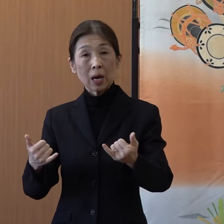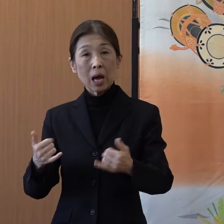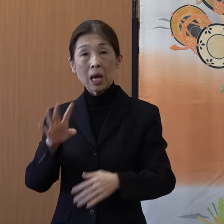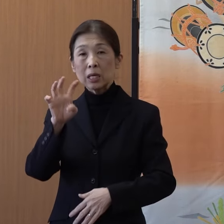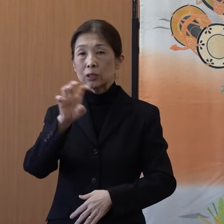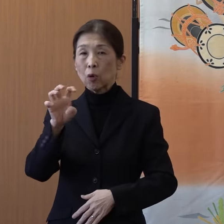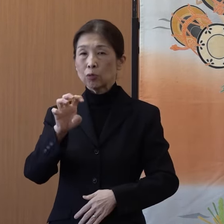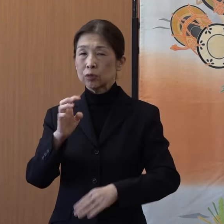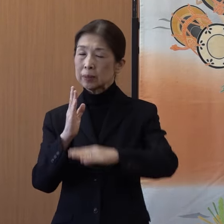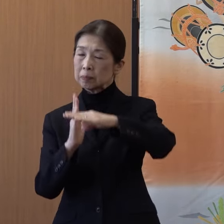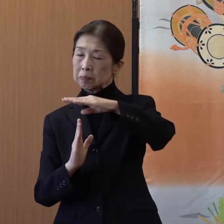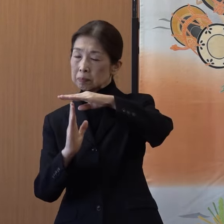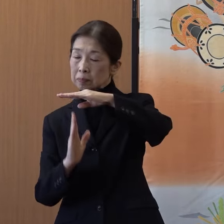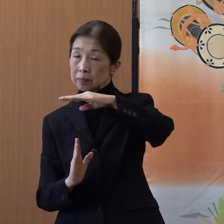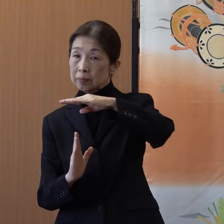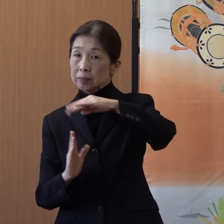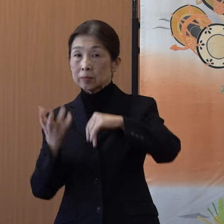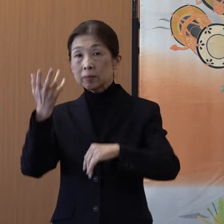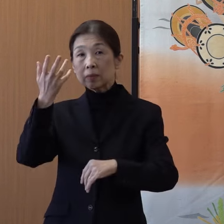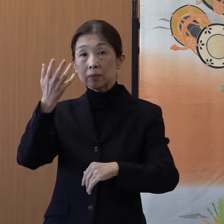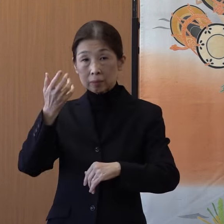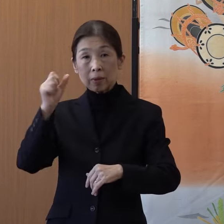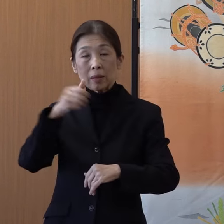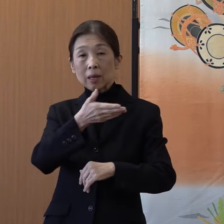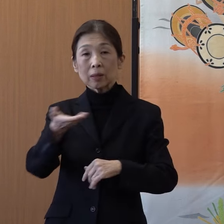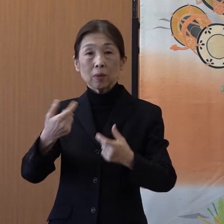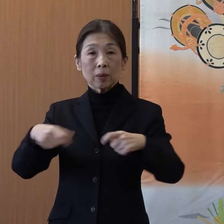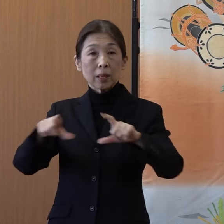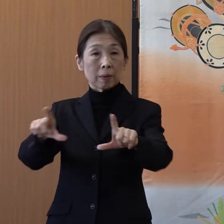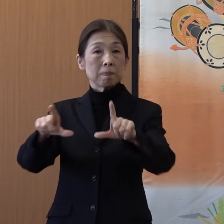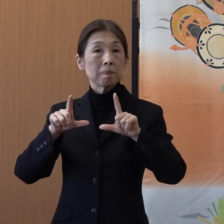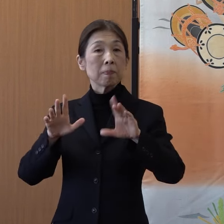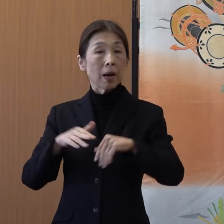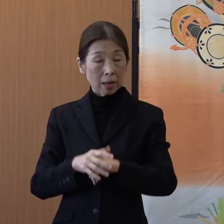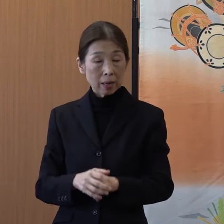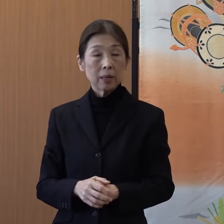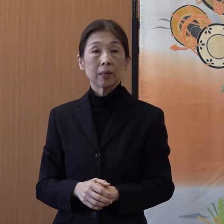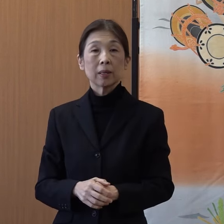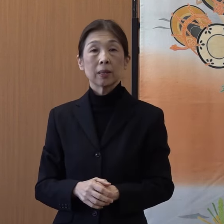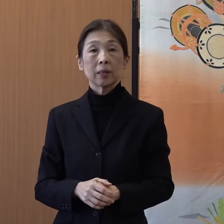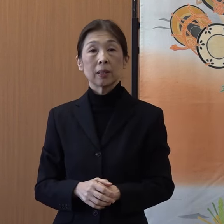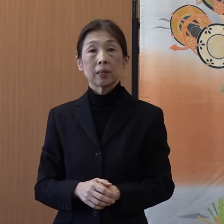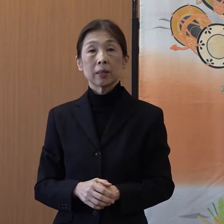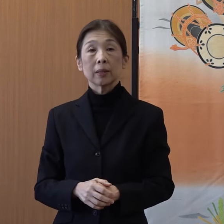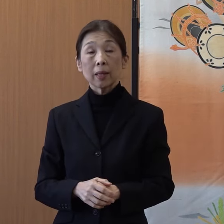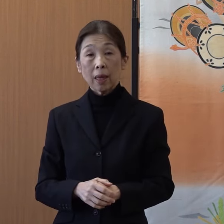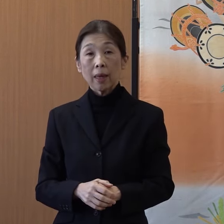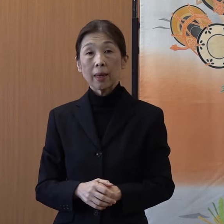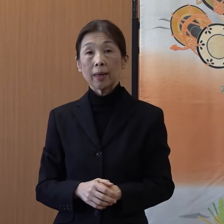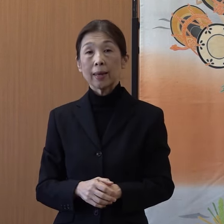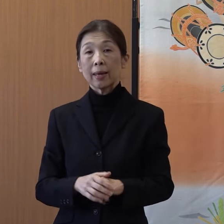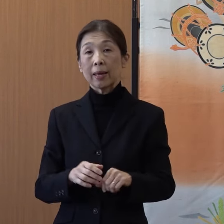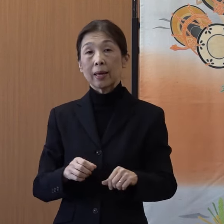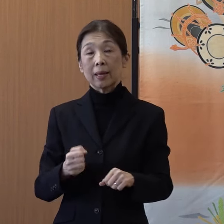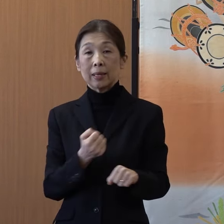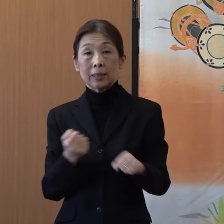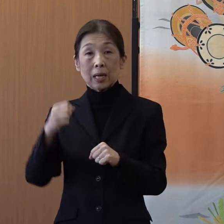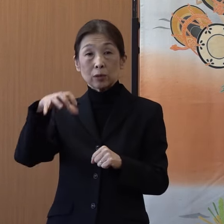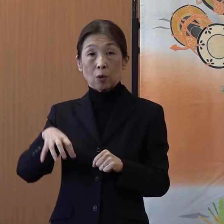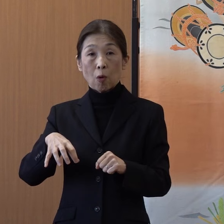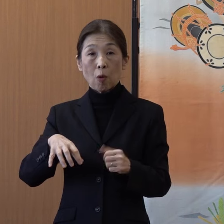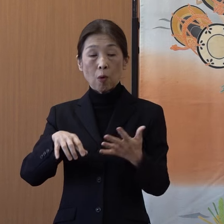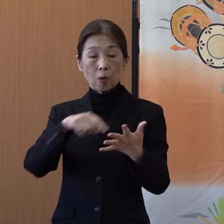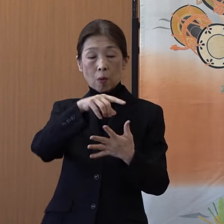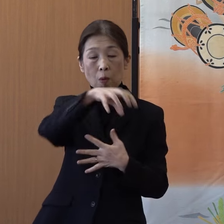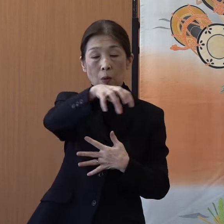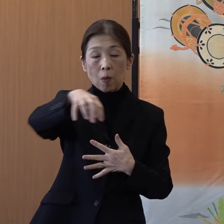数になってくるというようにアンケート調査を行いました。そういった中で5箇所で避難所を運